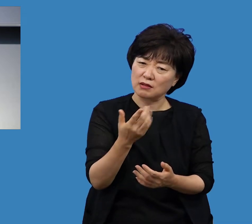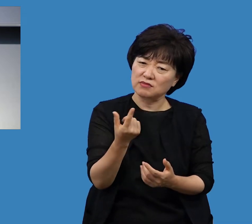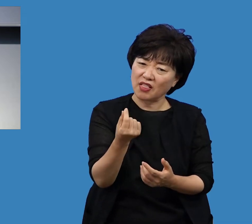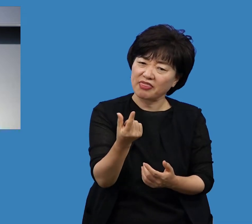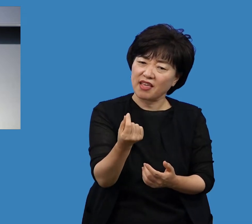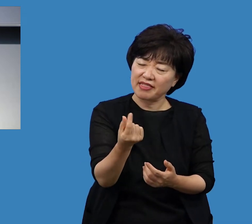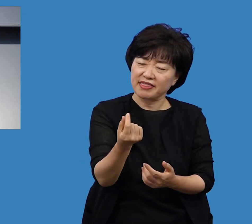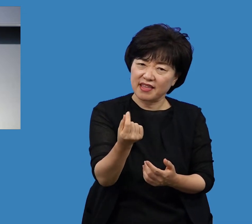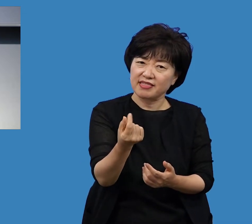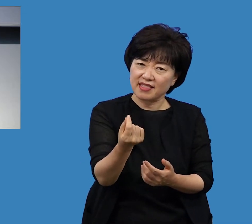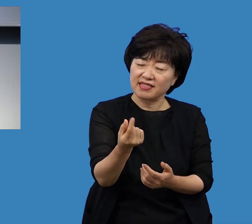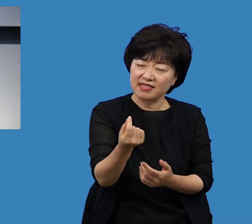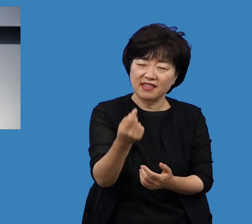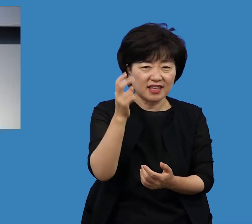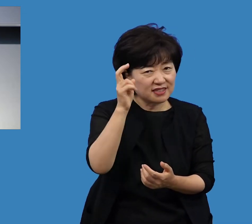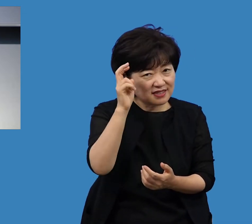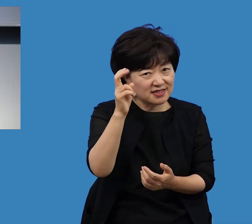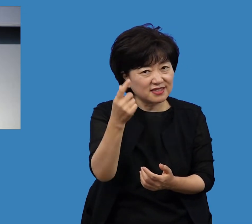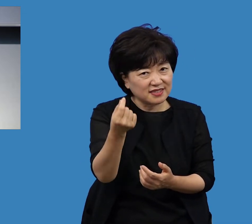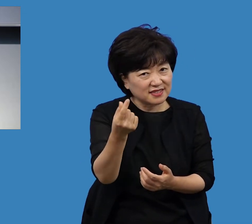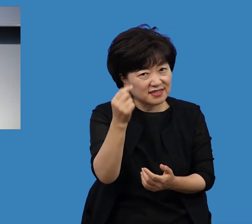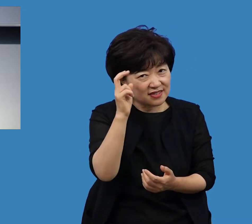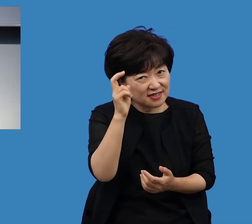뭐 이럴 수는 있어요. 한 80%,